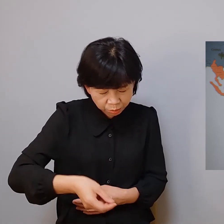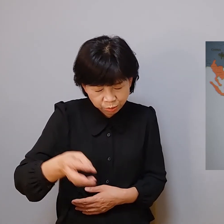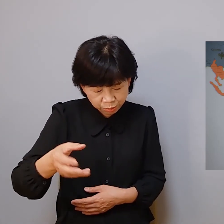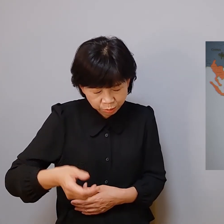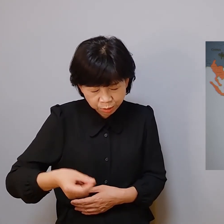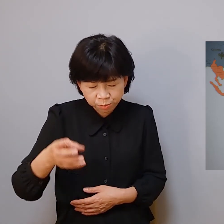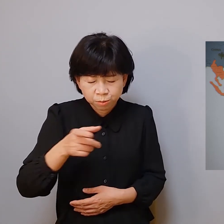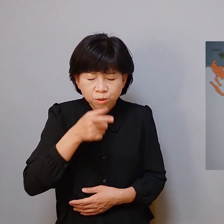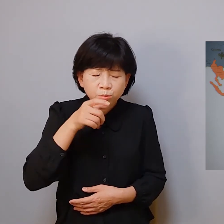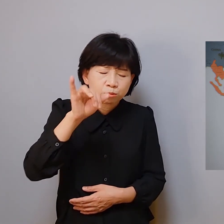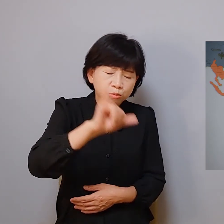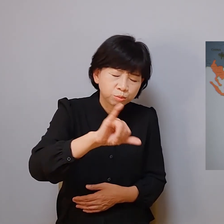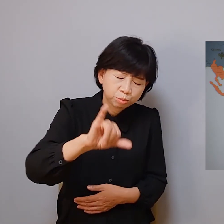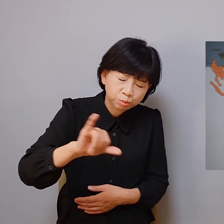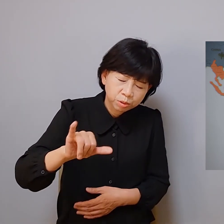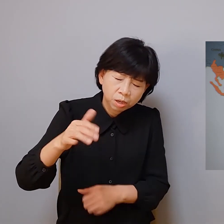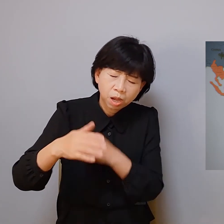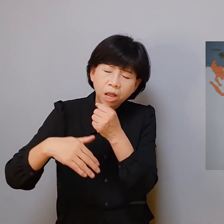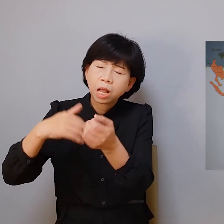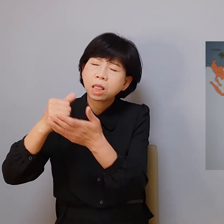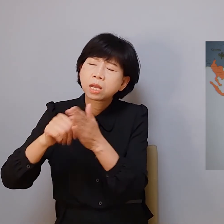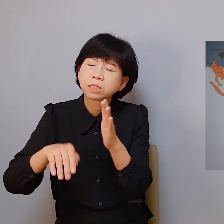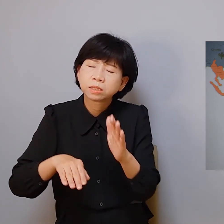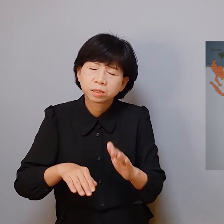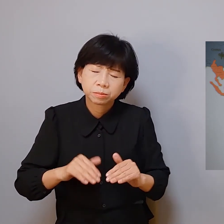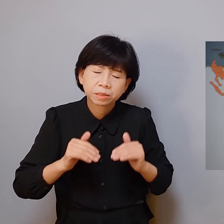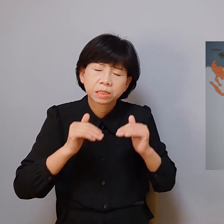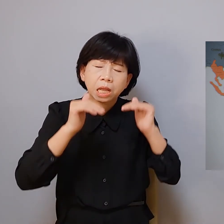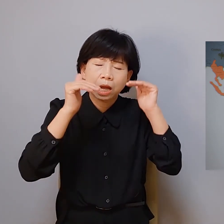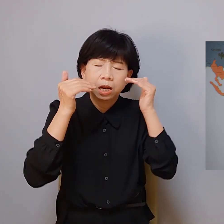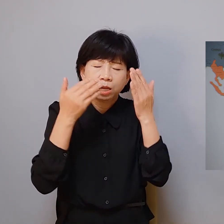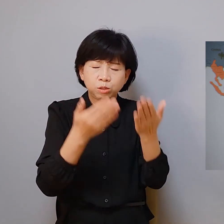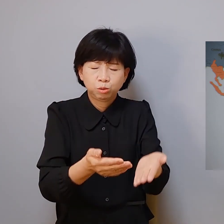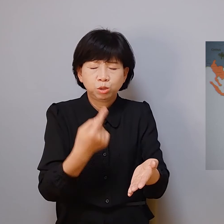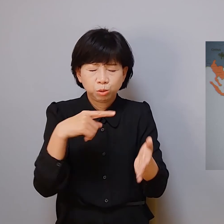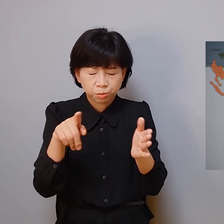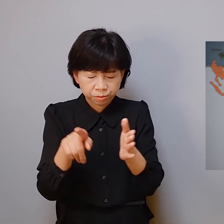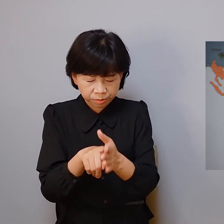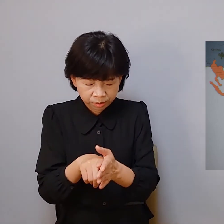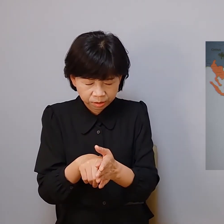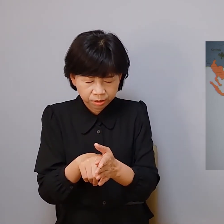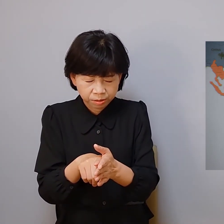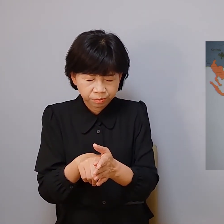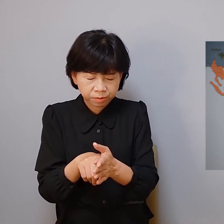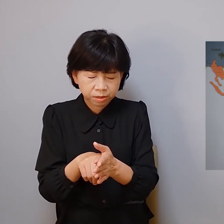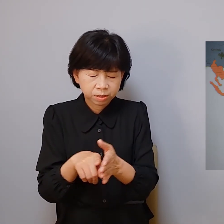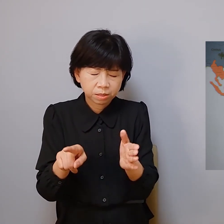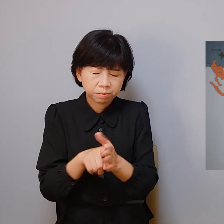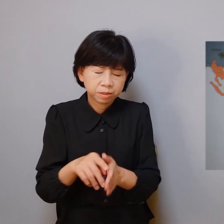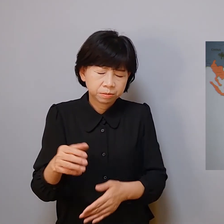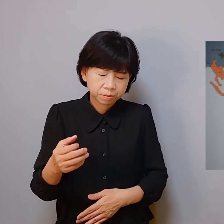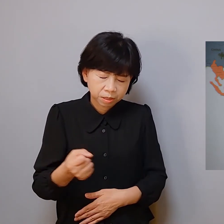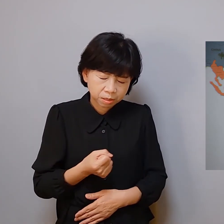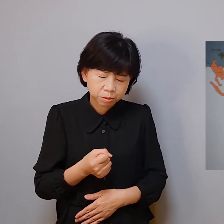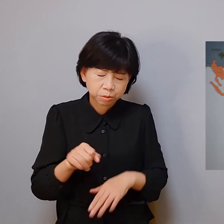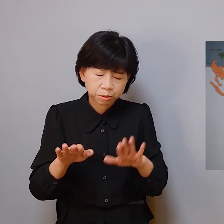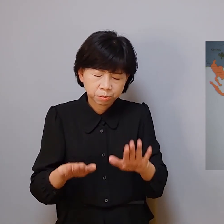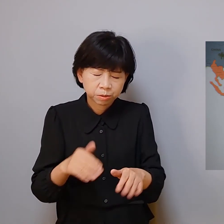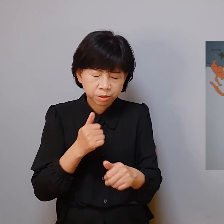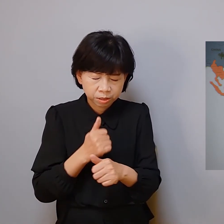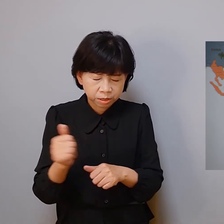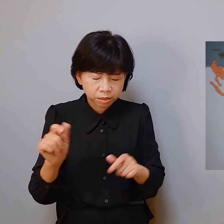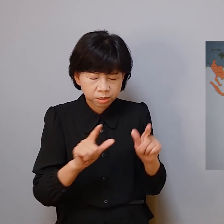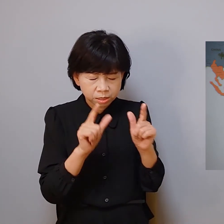물만 줍니다. 자라게 하시는 분은 하나님이신 줄 믿습니다. 그 믿음 갖고 이번 한